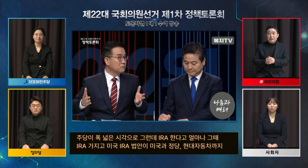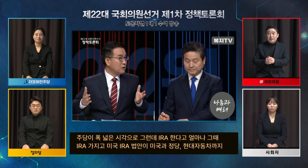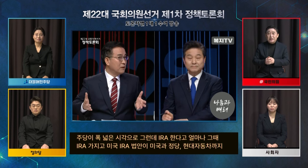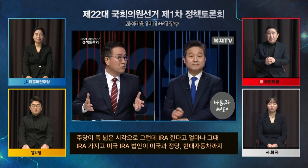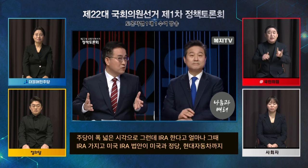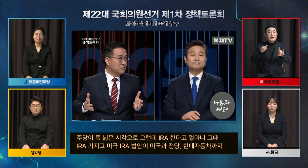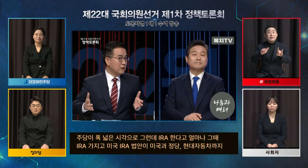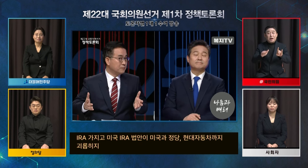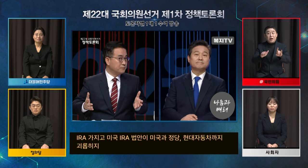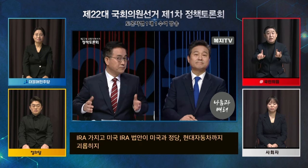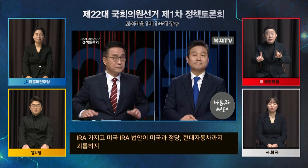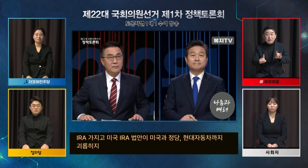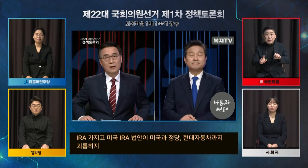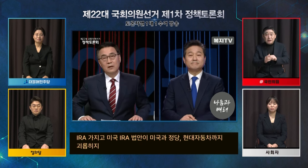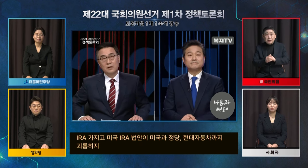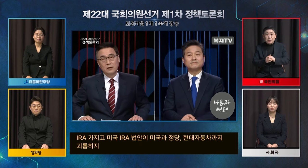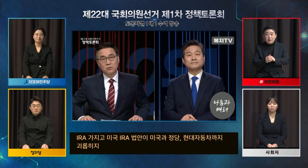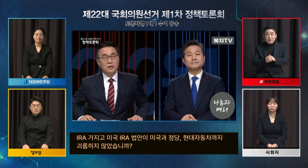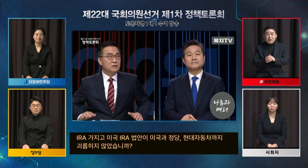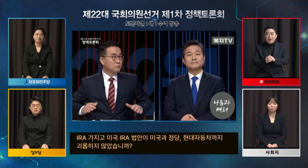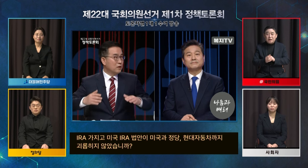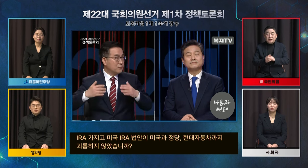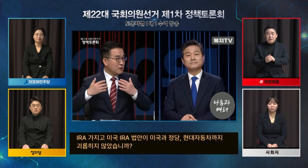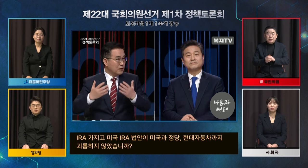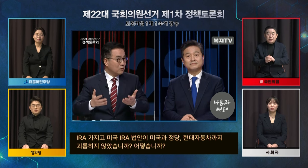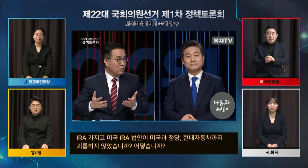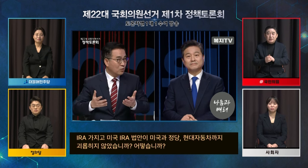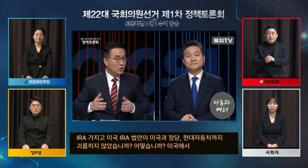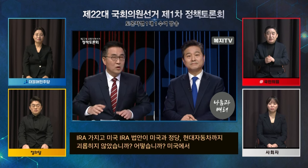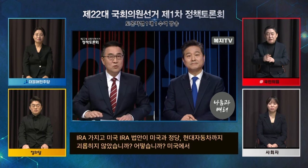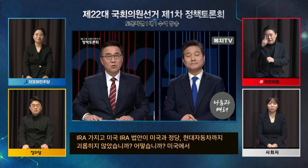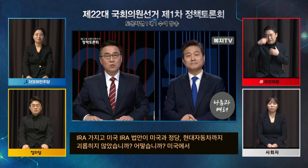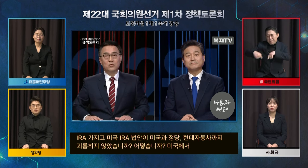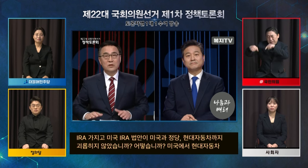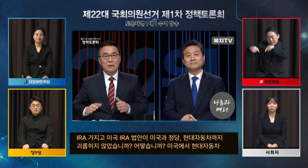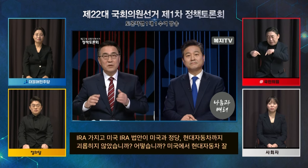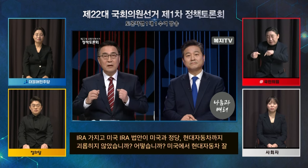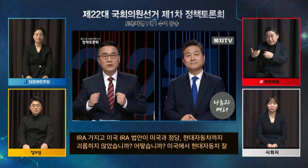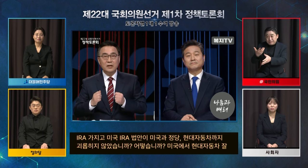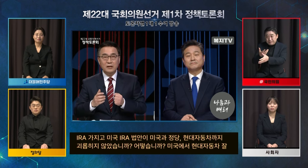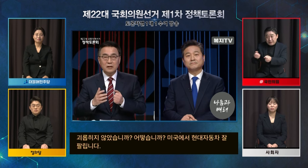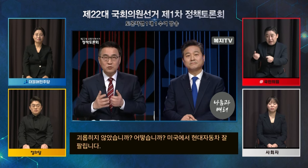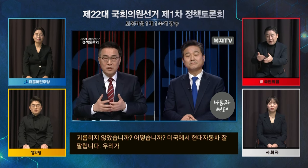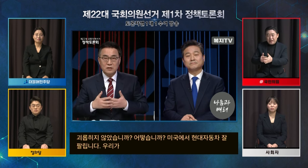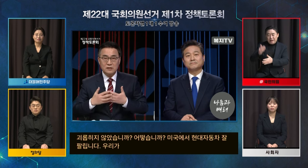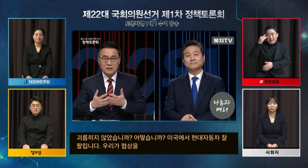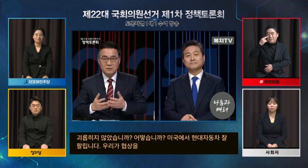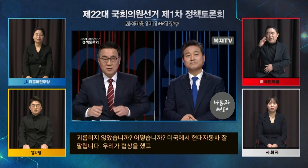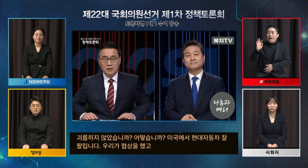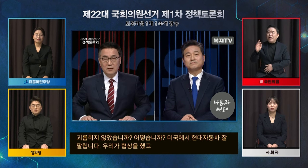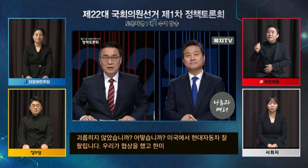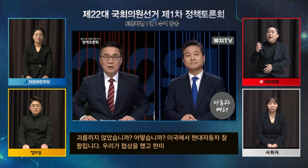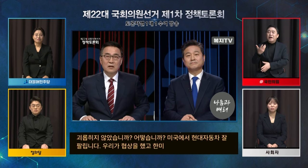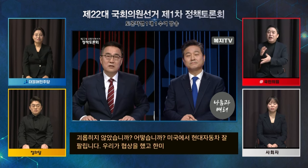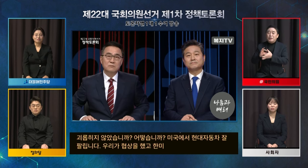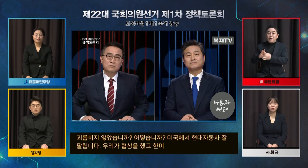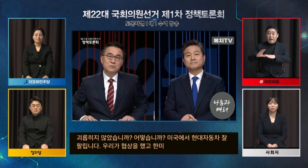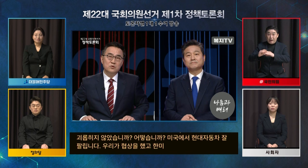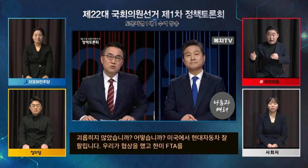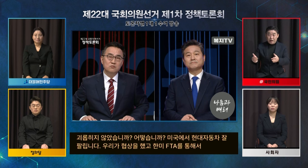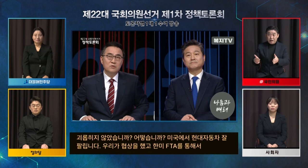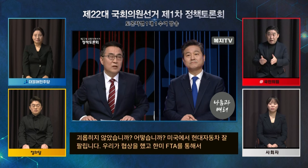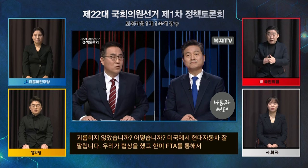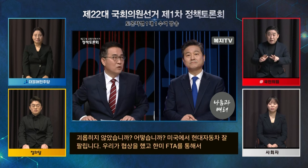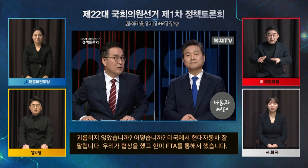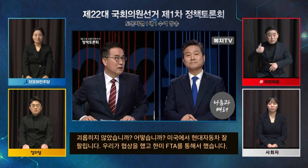현대정차가 너무 잘 팔리고 있습니다. 우리가 정부가 협상을 했고 또 우리 한미 FTA랑을 통해서 그걸 했습니다. 지금